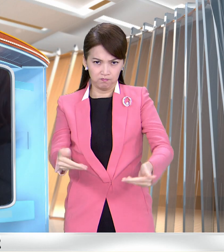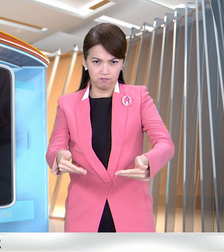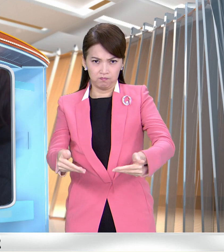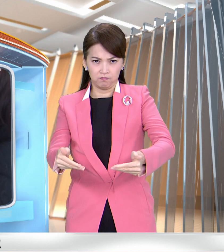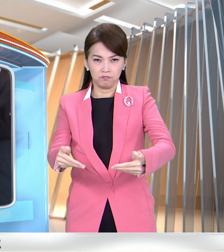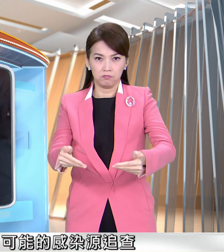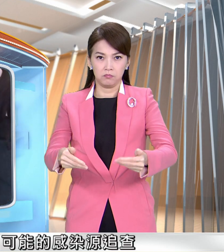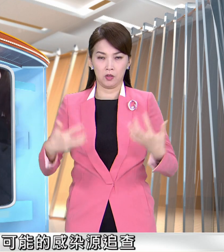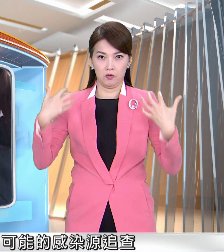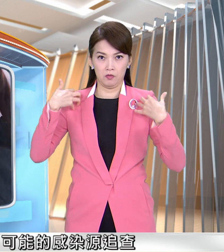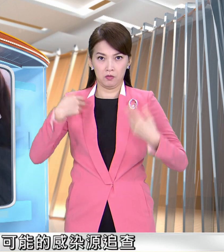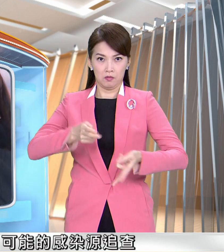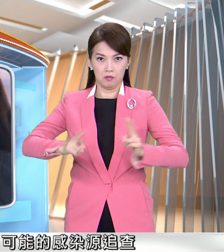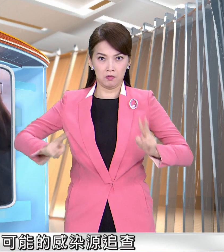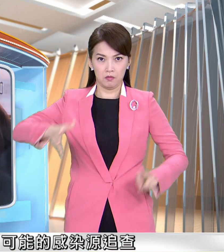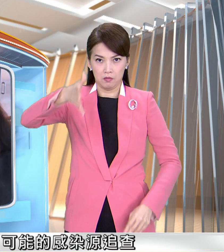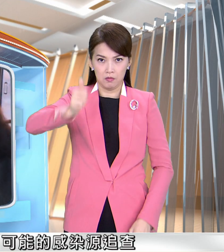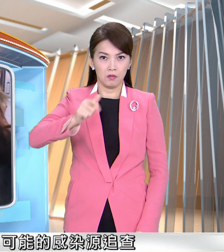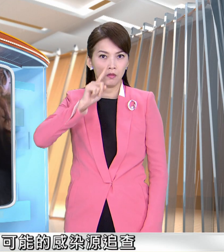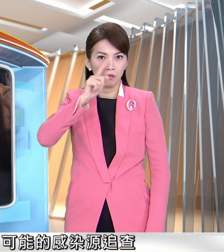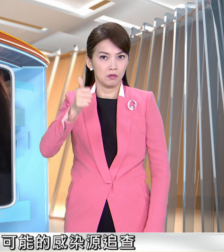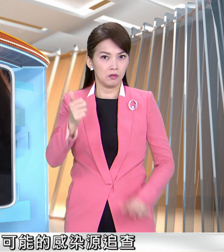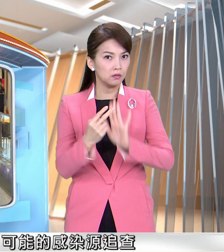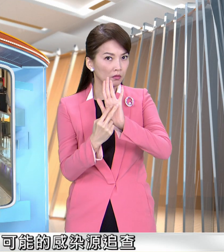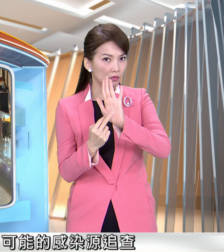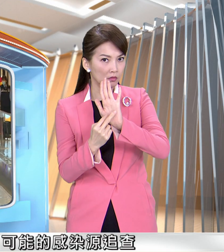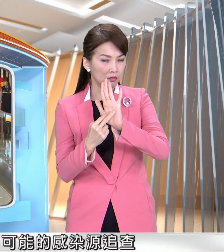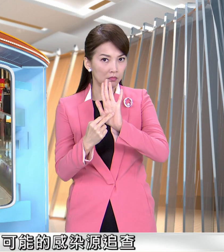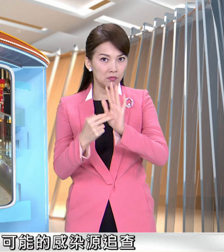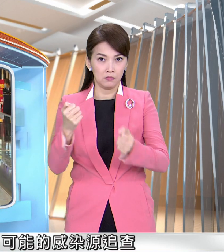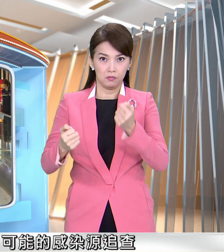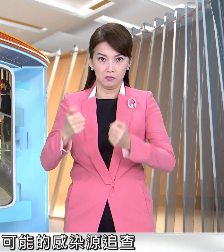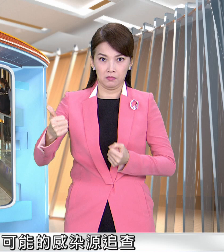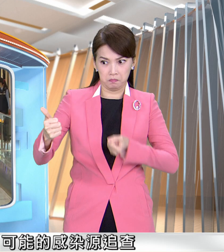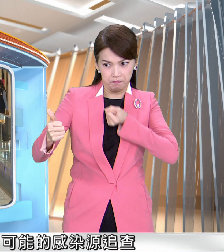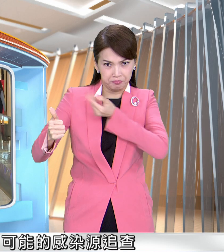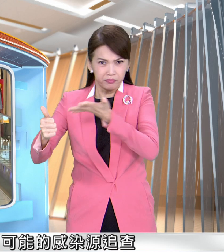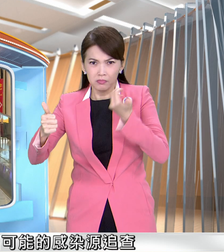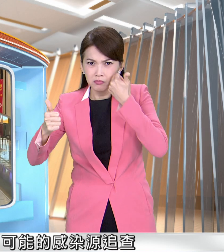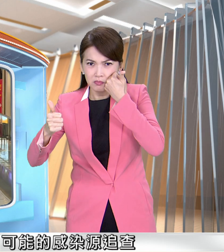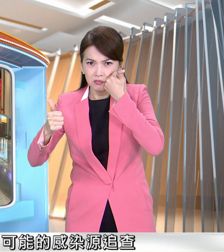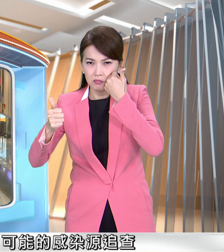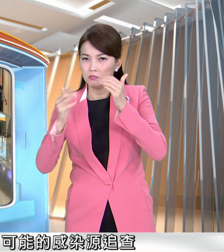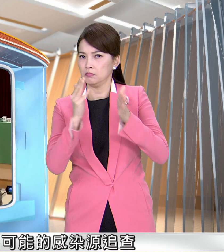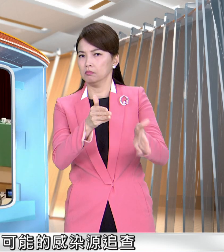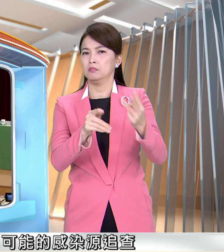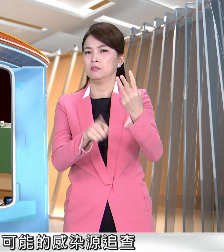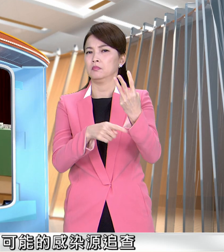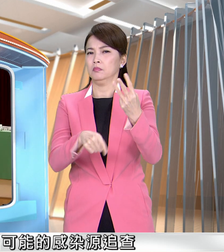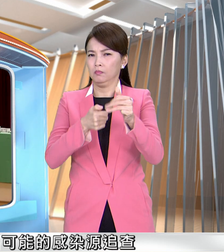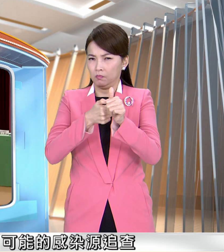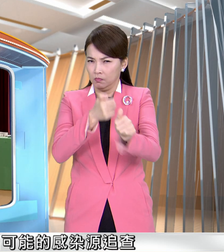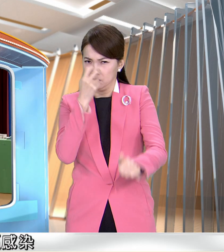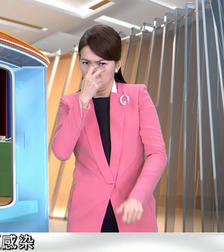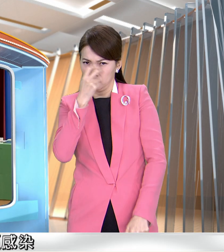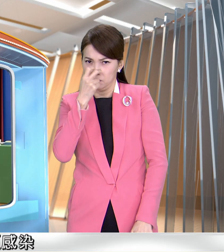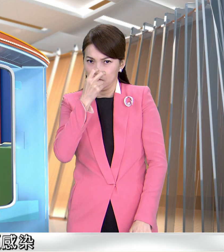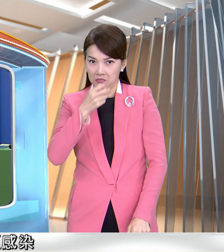表示，目前已经锁定了3名可能的感染源来追查，不过这算不